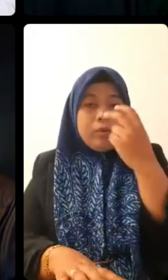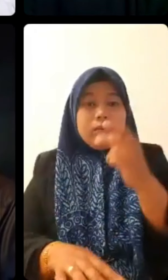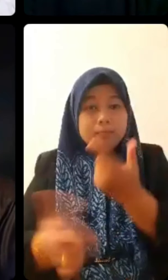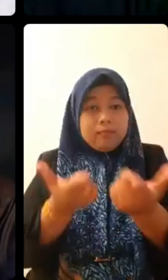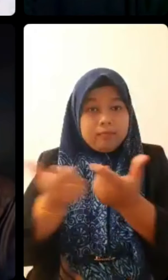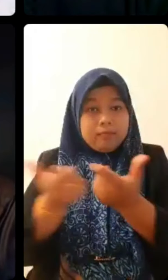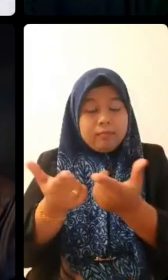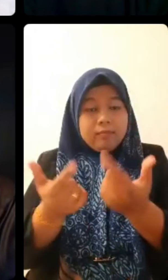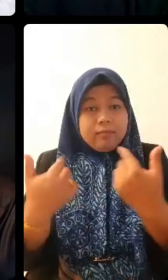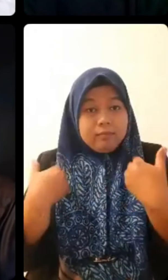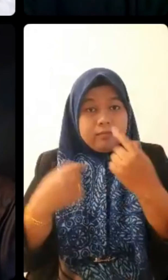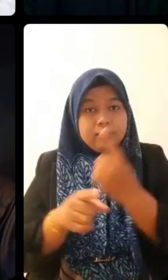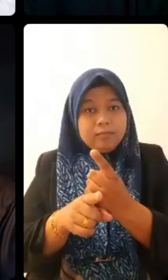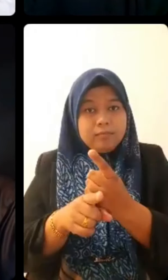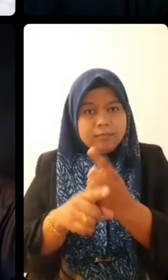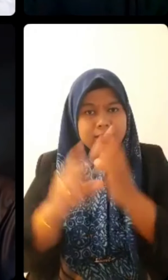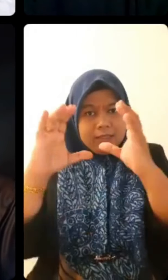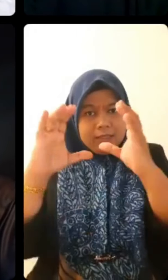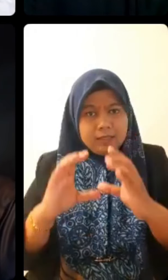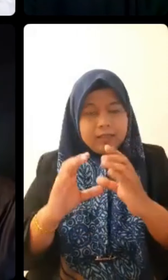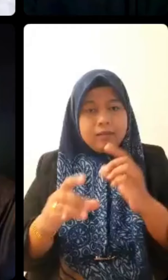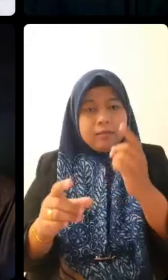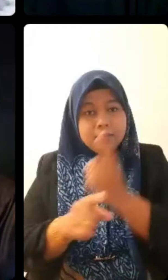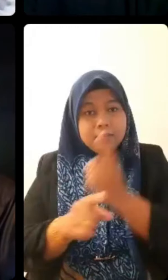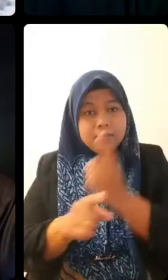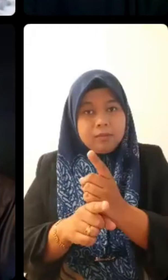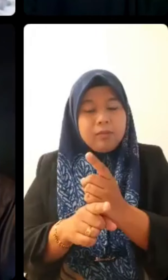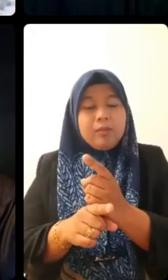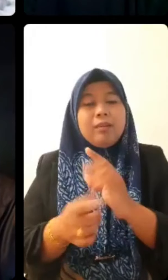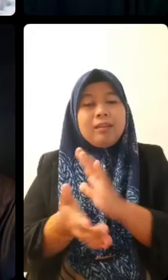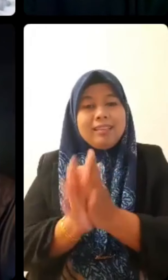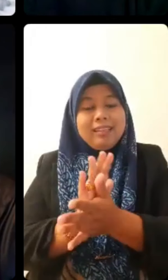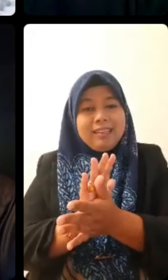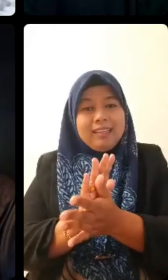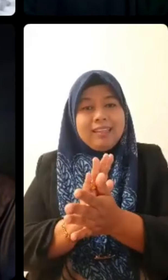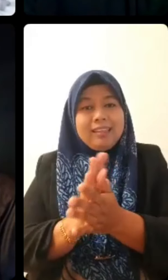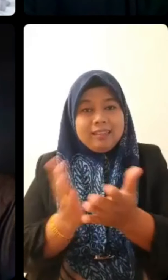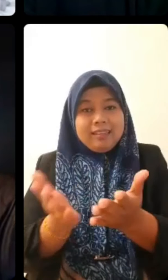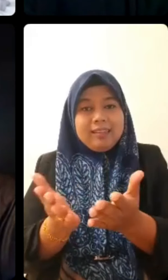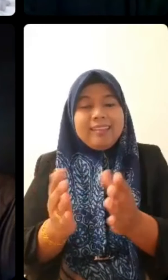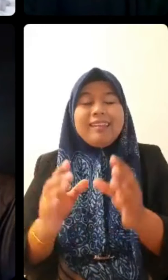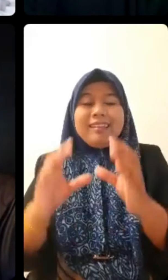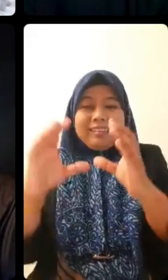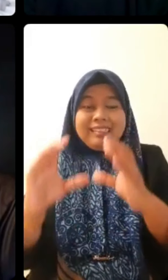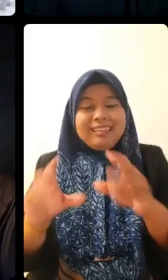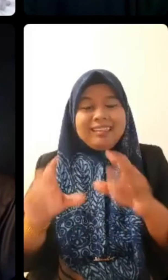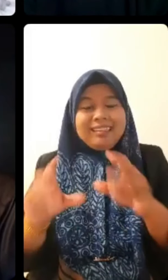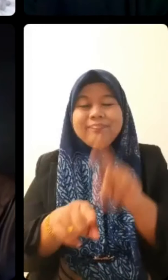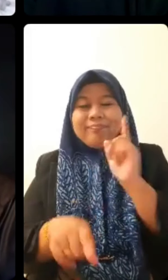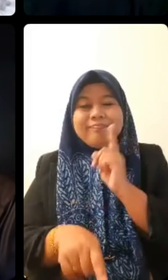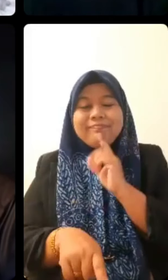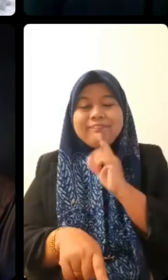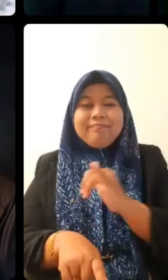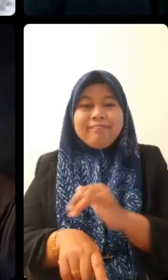secara automatik kita akan bantu dia menyeberang jalan, betul? Okey, yang kedua, OKU